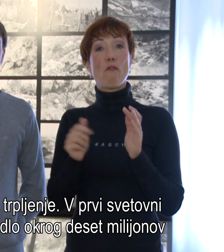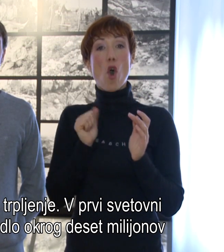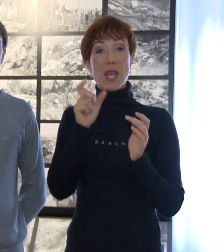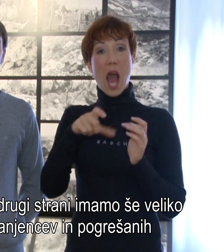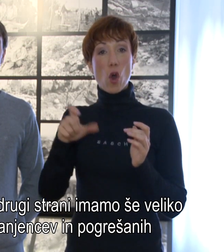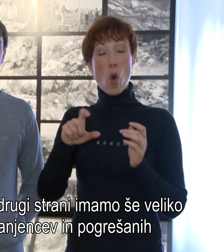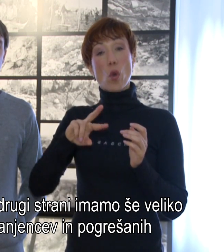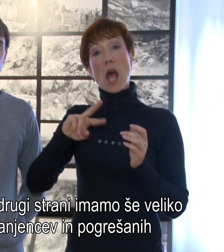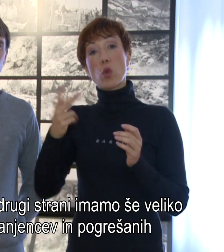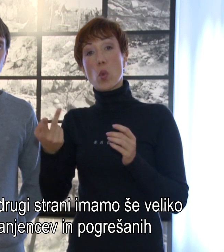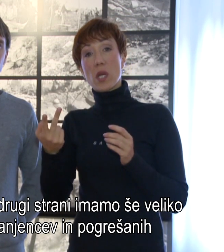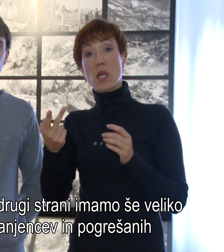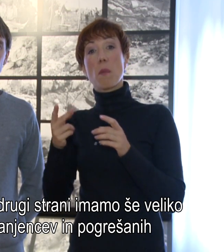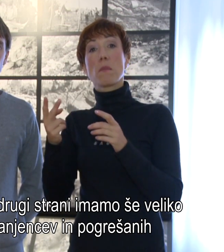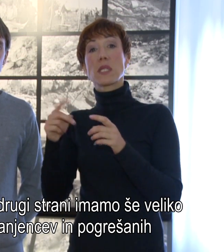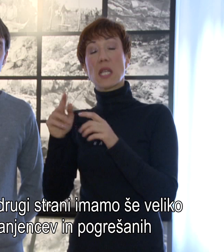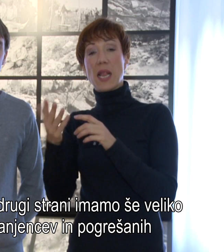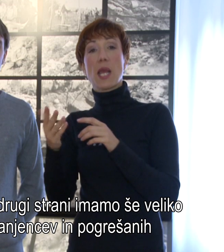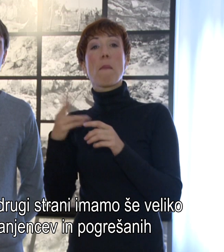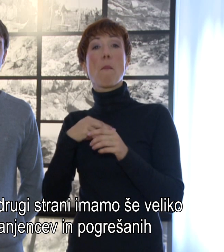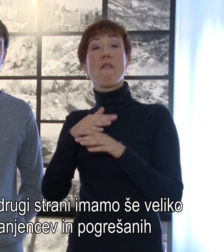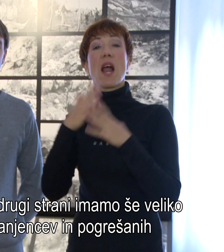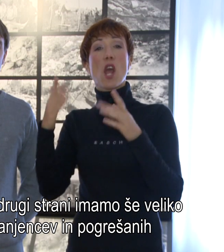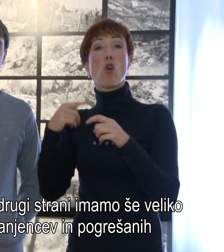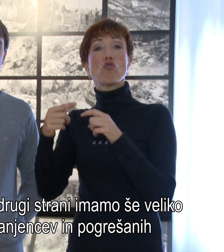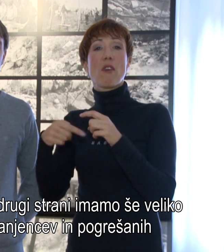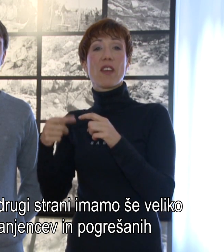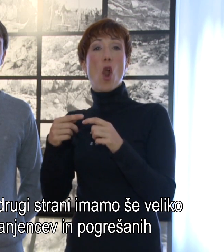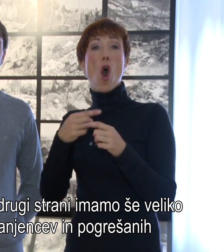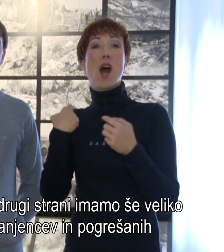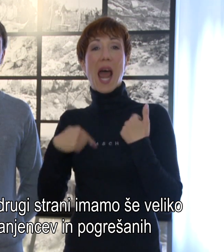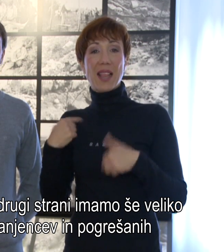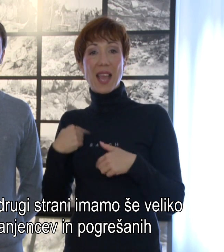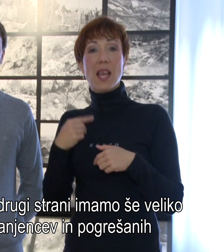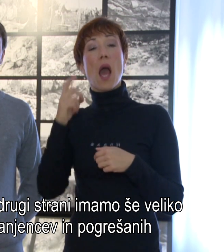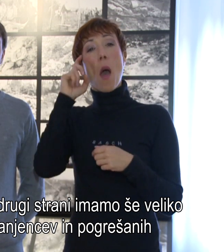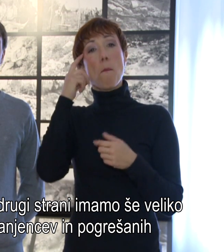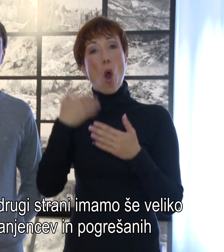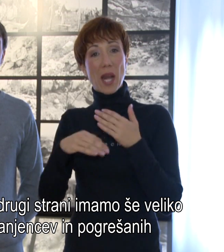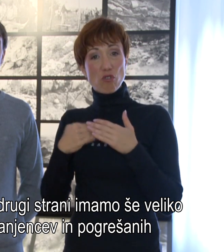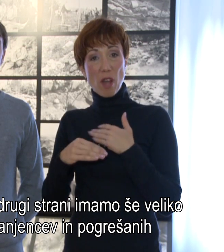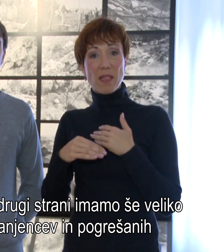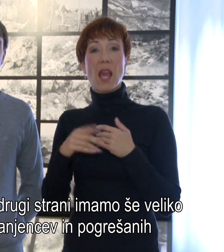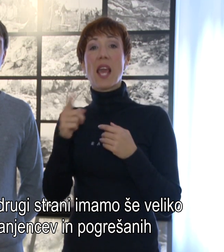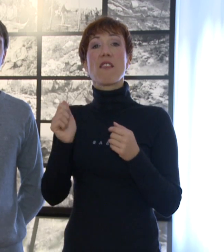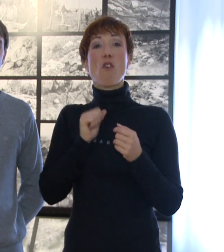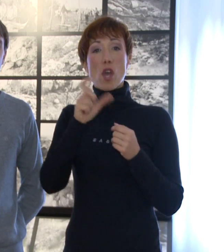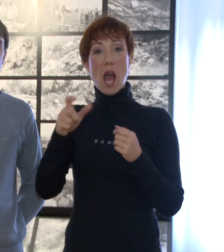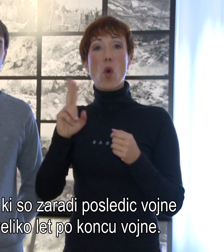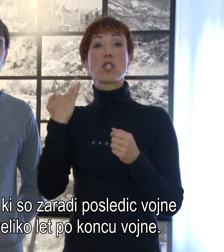strani imamo veliko število ranjenih, pogrešanih in vojakov, ki so trpeli zaradi posledic vojne še